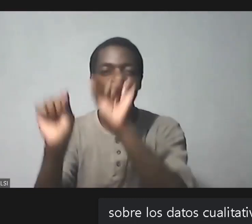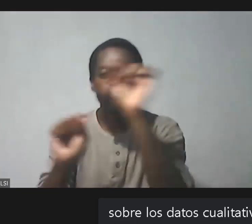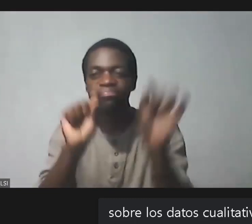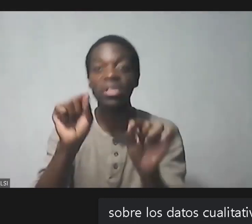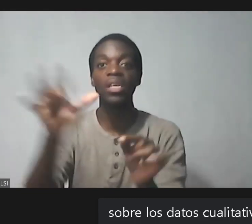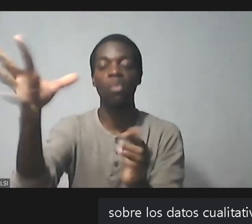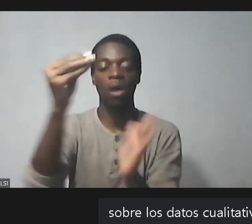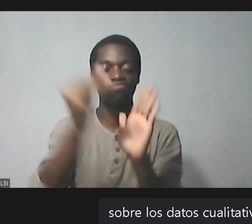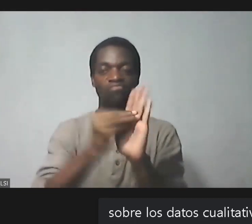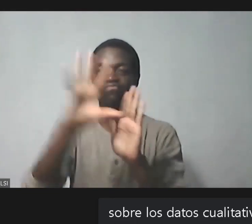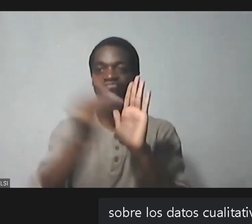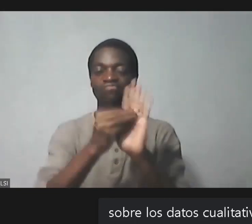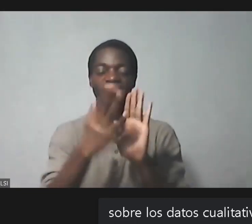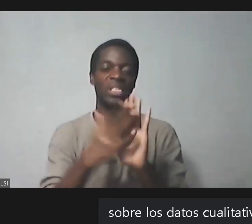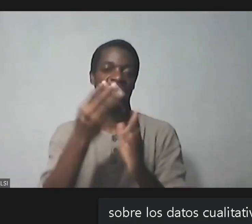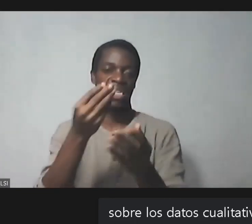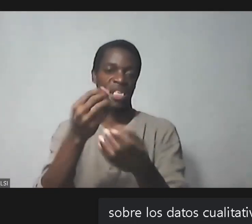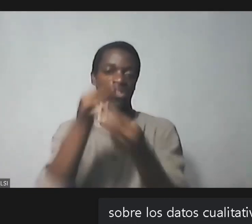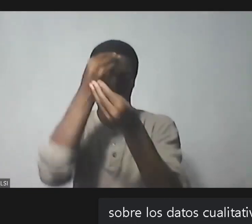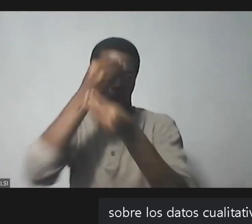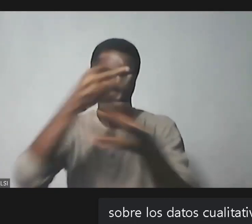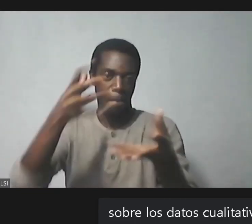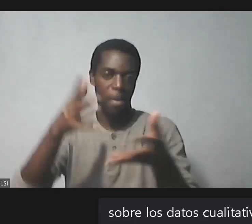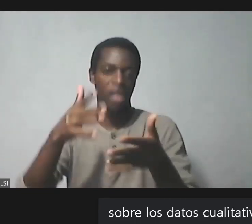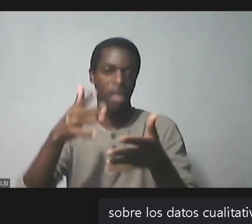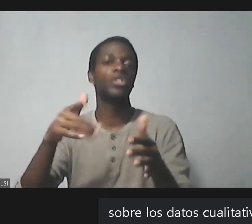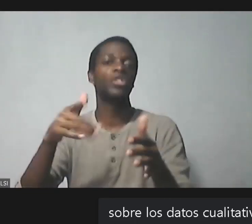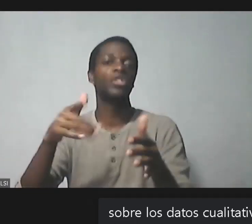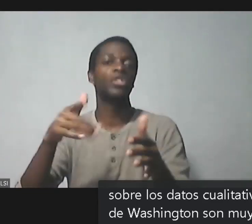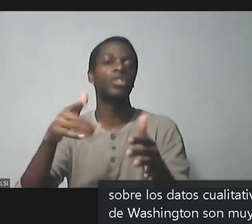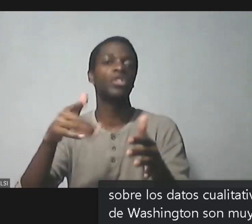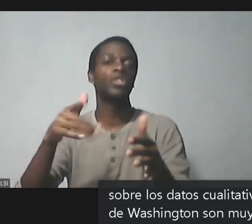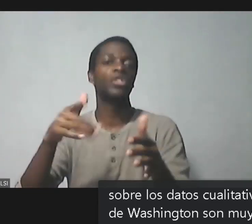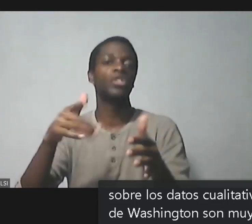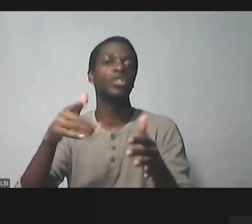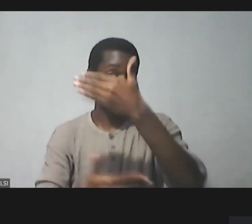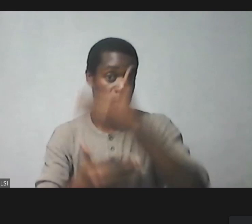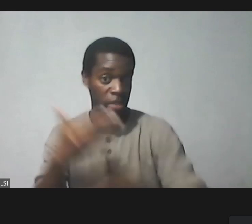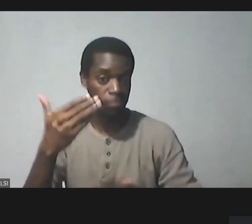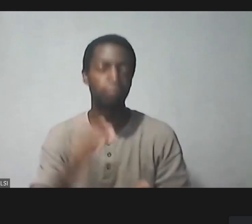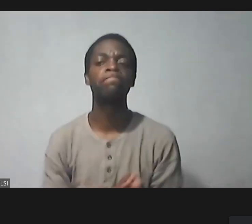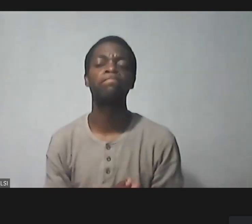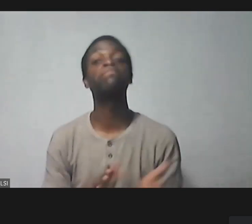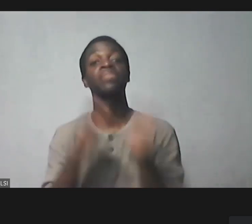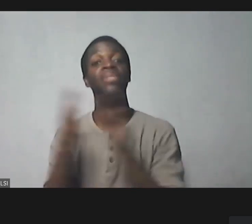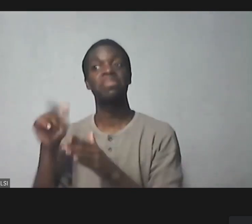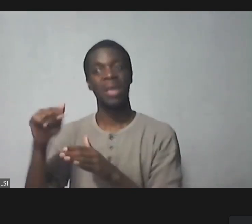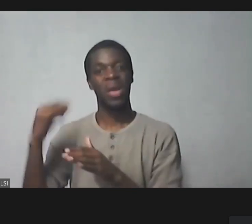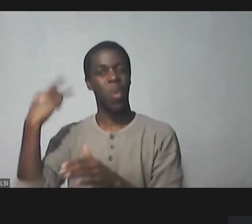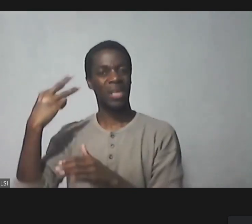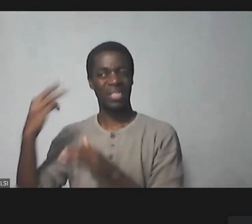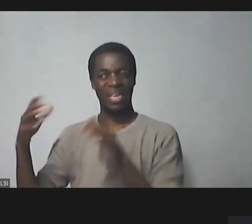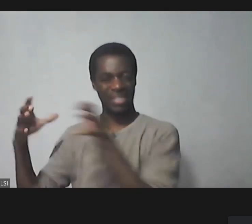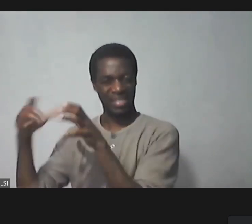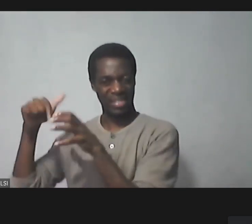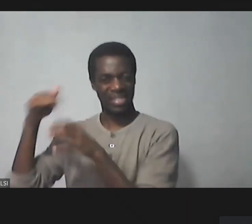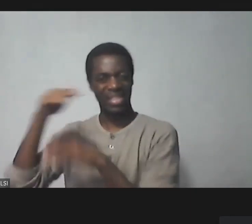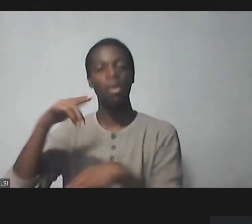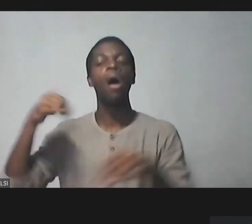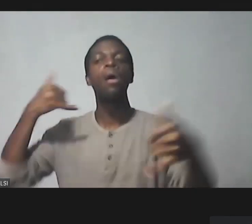Washington publicó un blog sobre uso de la breve lista de preguntas en una encuesta